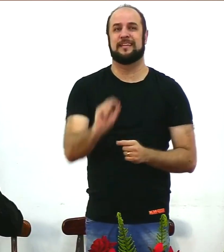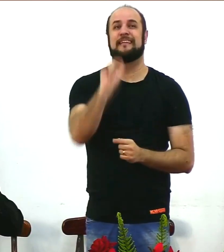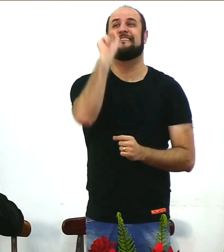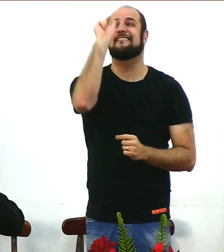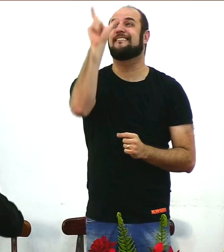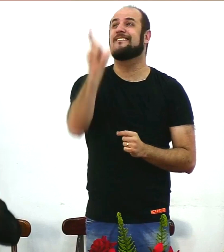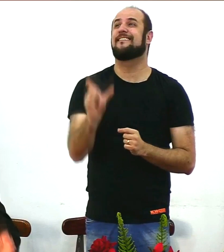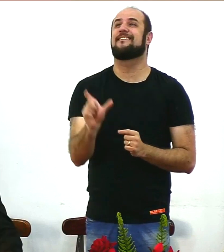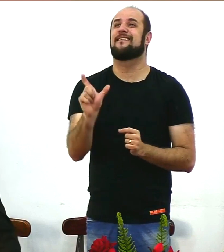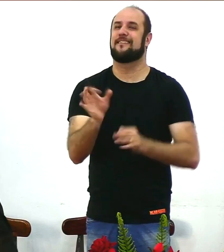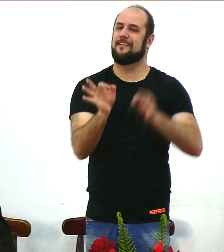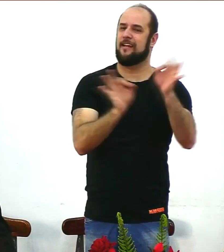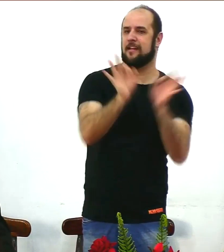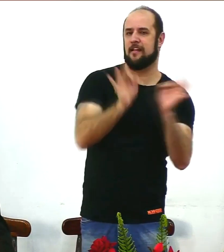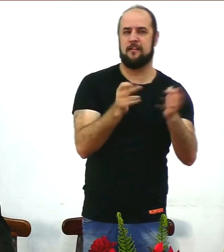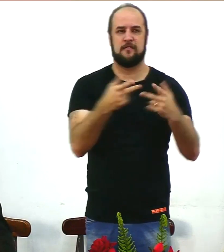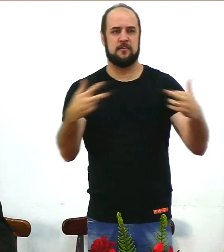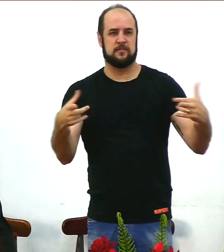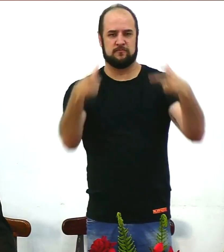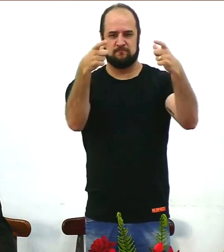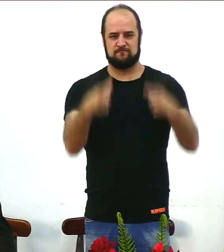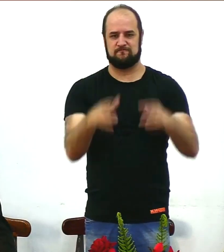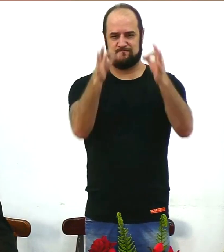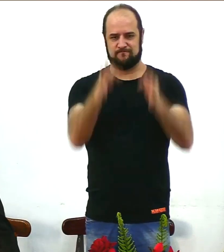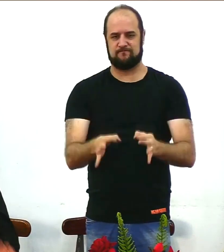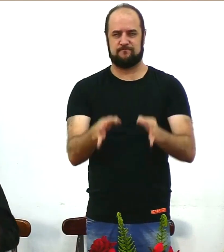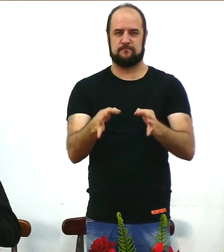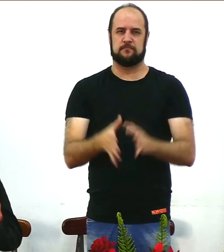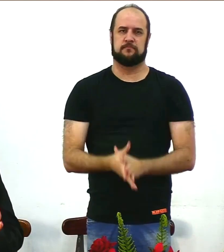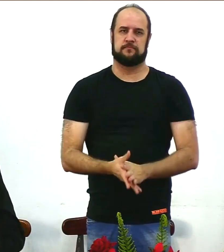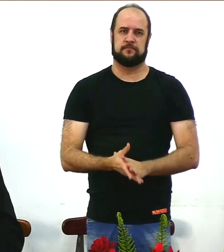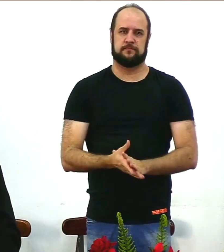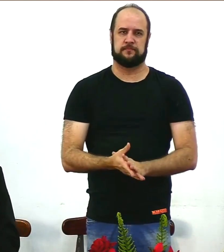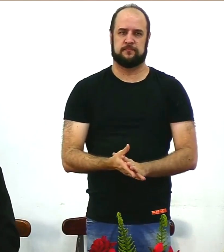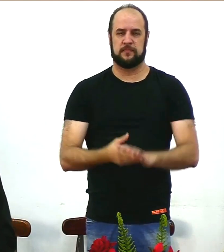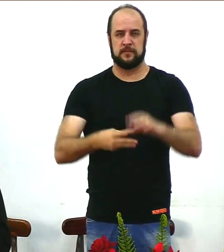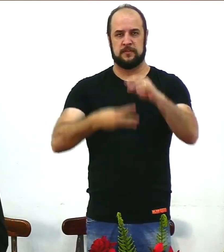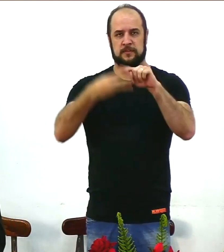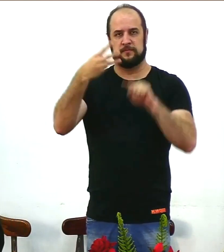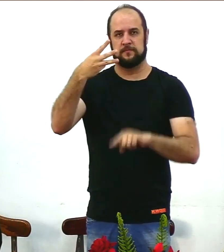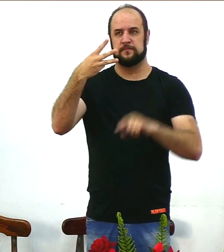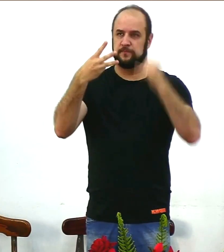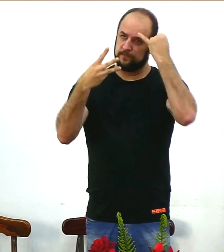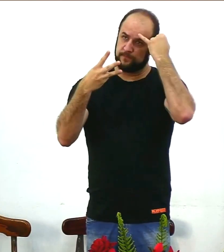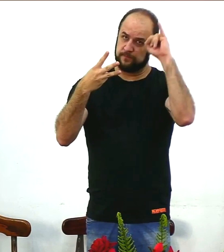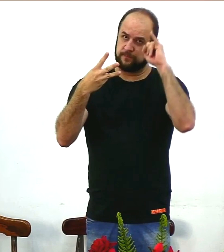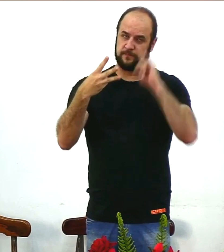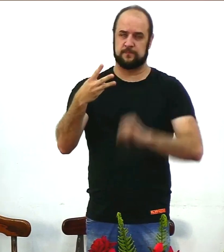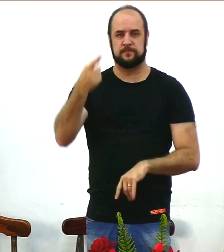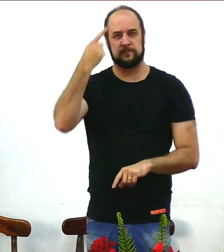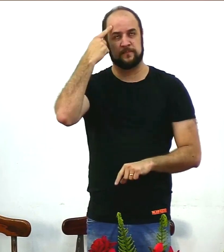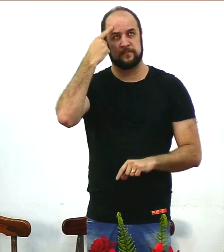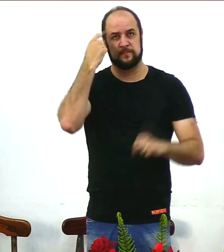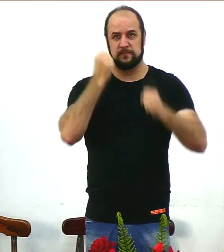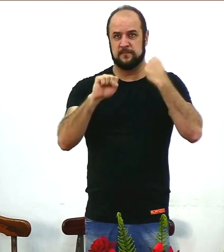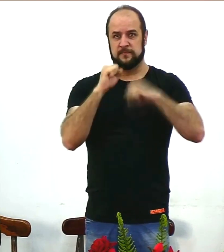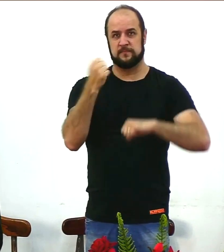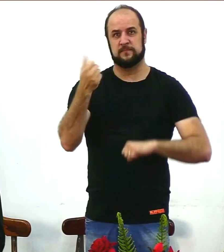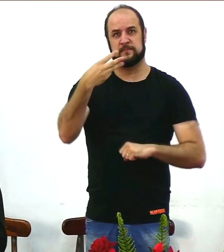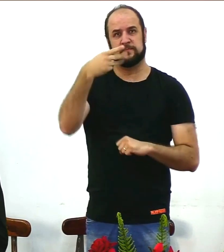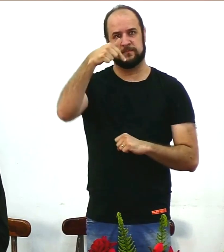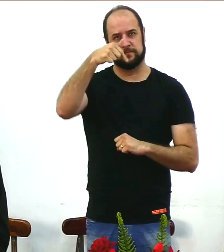sua lealdade ao Senhor, talvez. Como vivem os exilados, os em